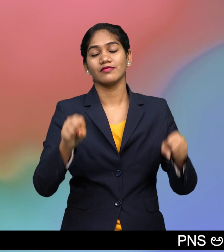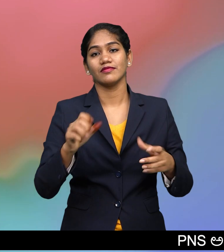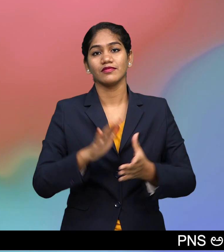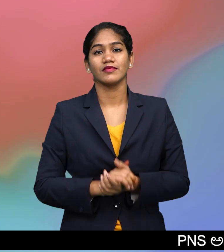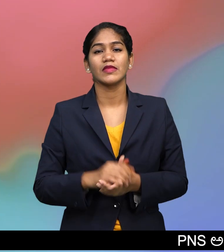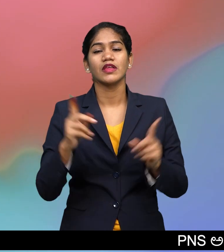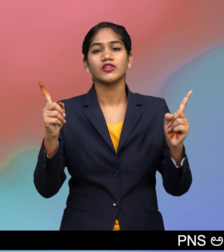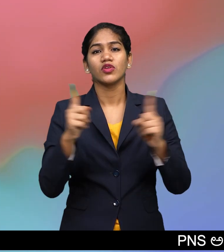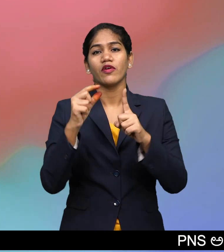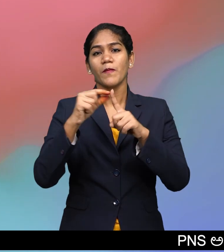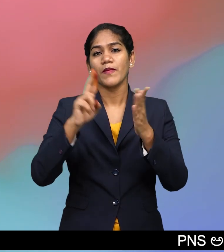PNS ಅನ್ನು ರೂಪಿಸುತ್ತವೆ.